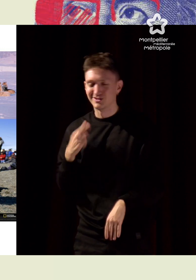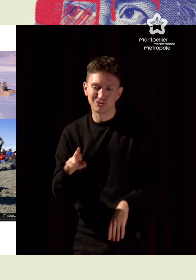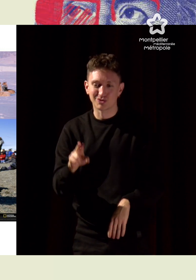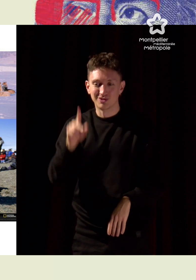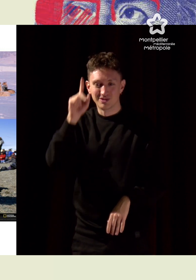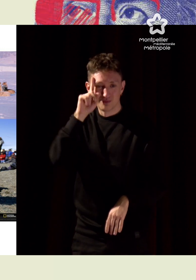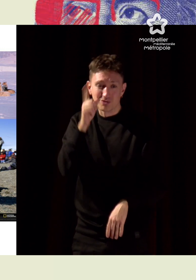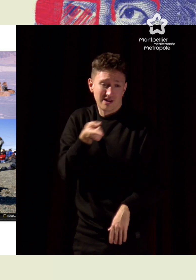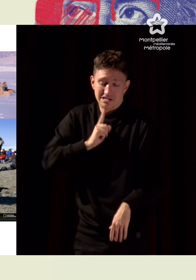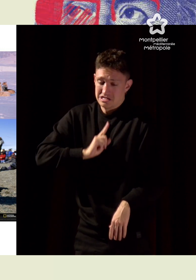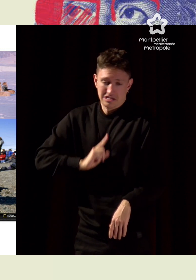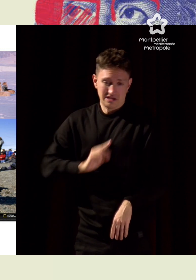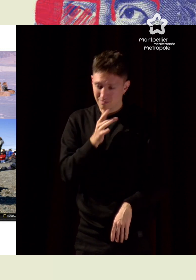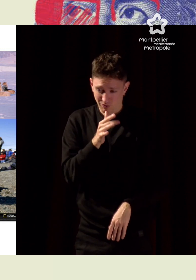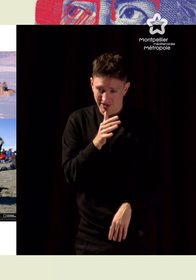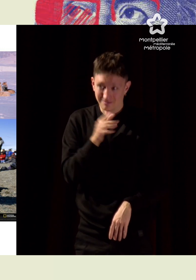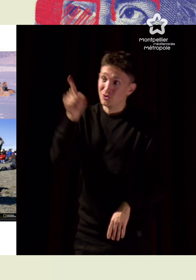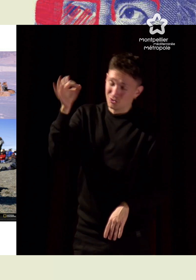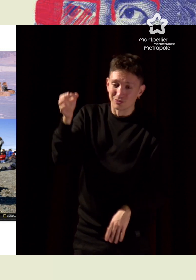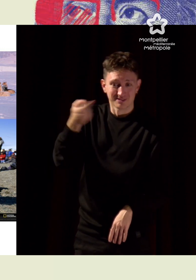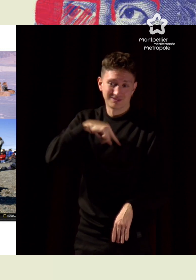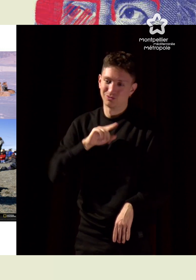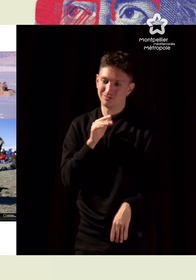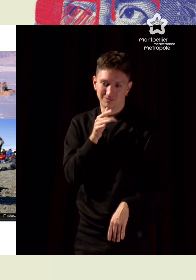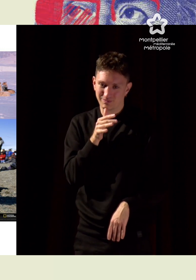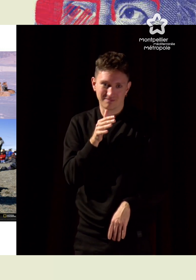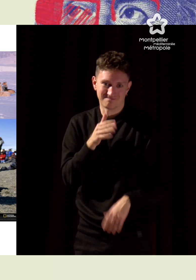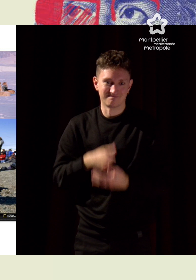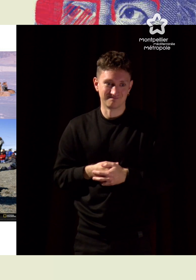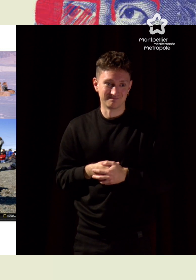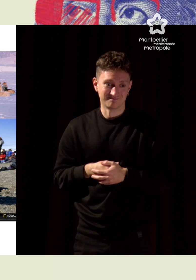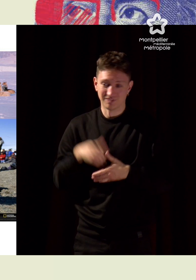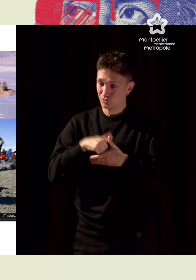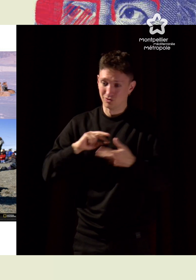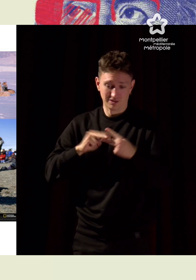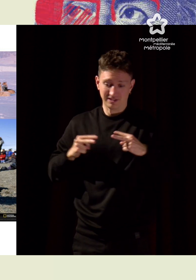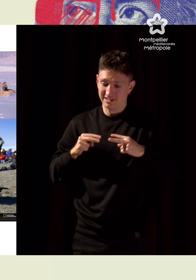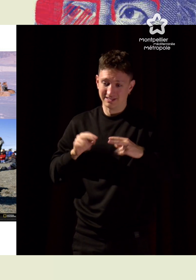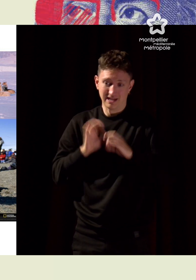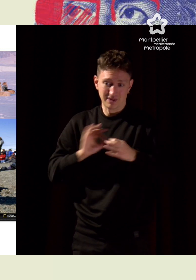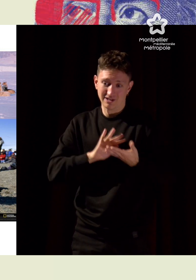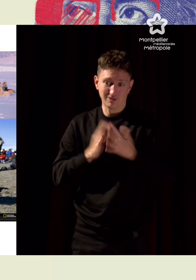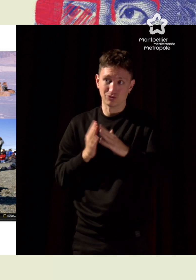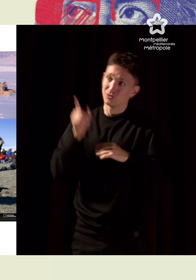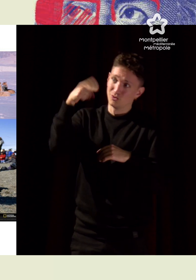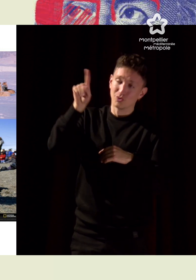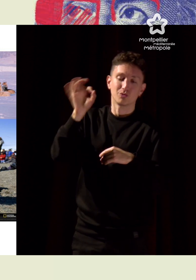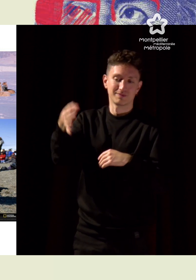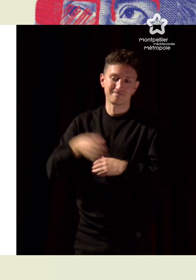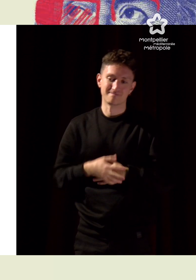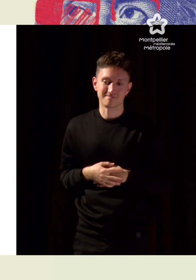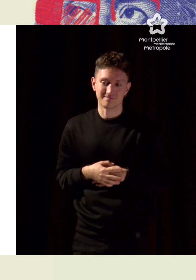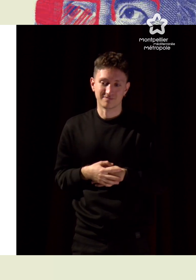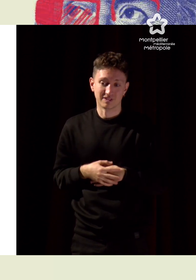pas avoir la bonne mutation qui est dans un gène FADS1, qui est une adaptation à l'alimentation